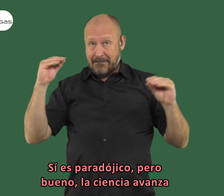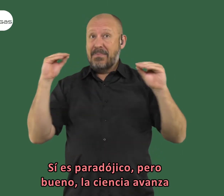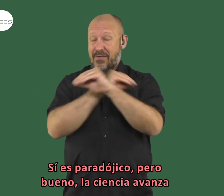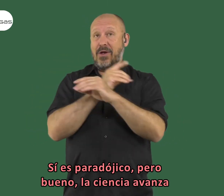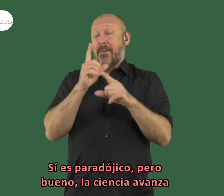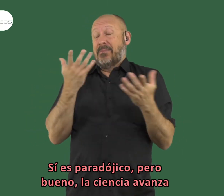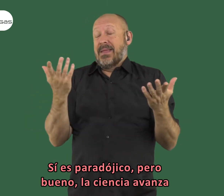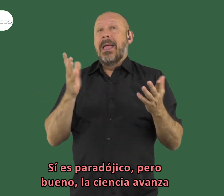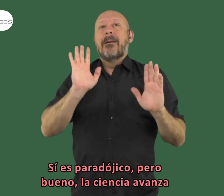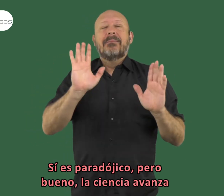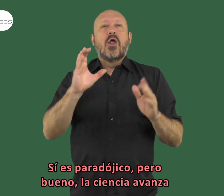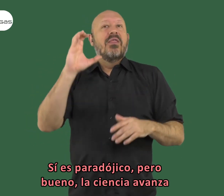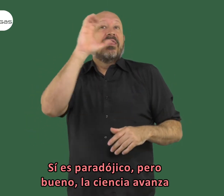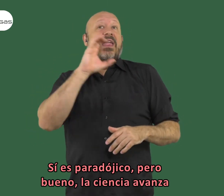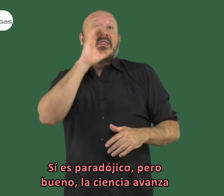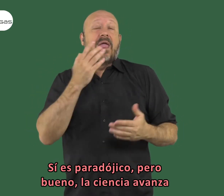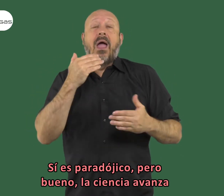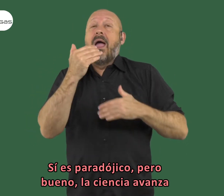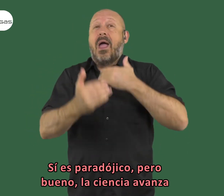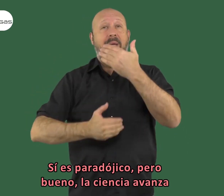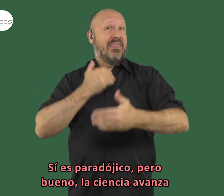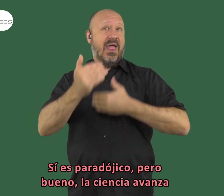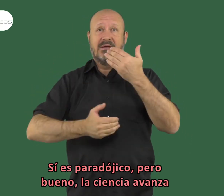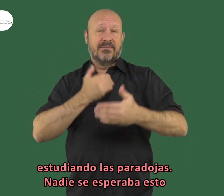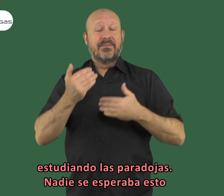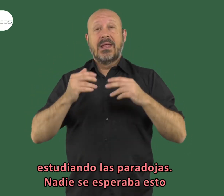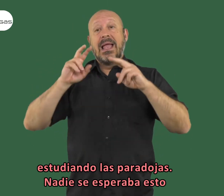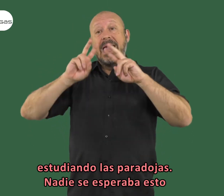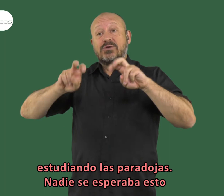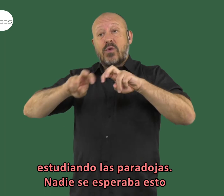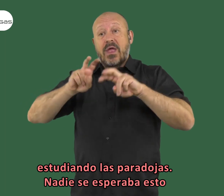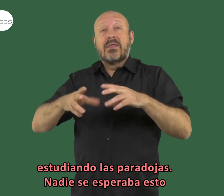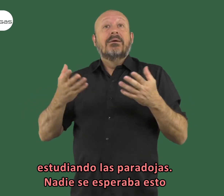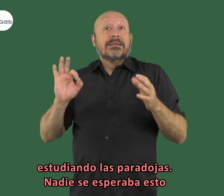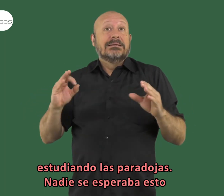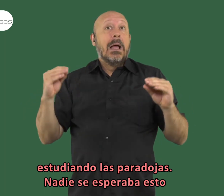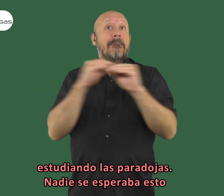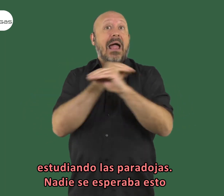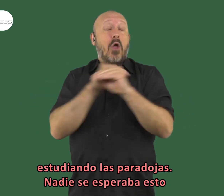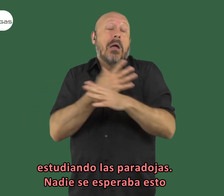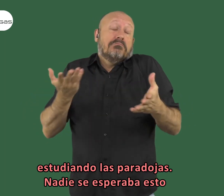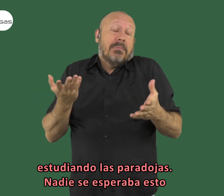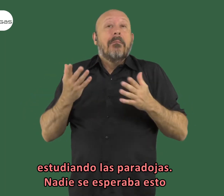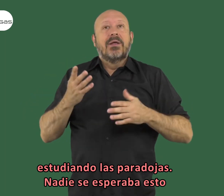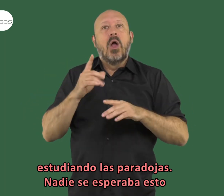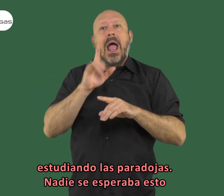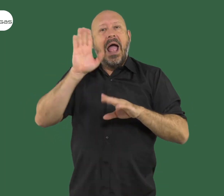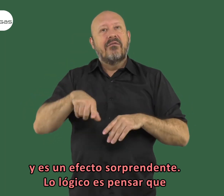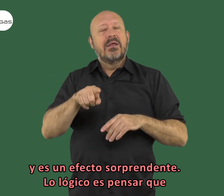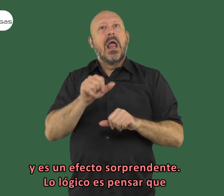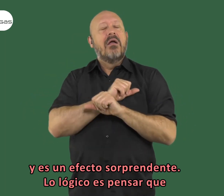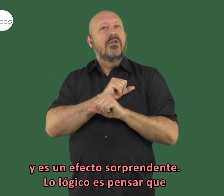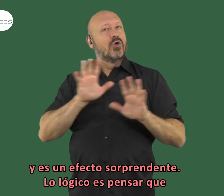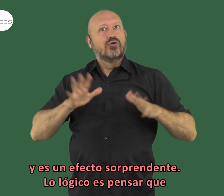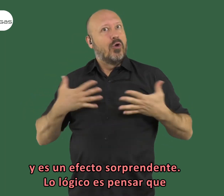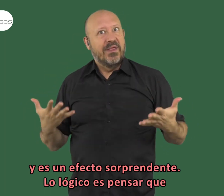es paradójico, pero bueno, la ciencia avanza estudiando las paradojas. Nadie se esperaba esto y